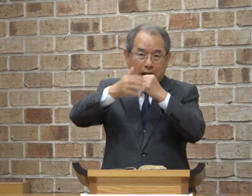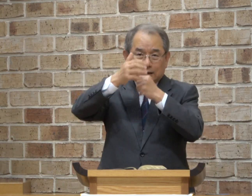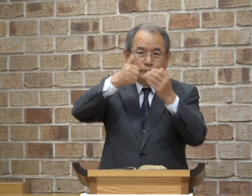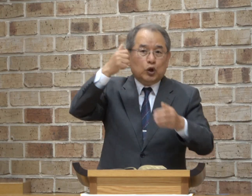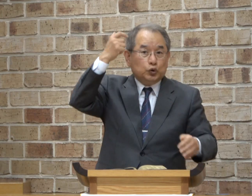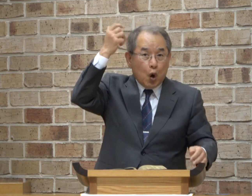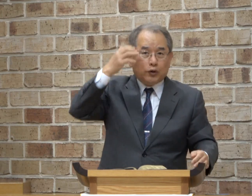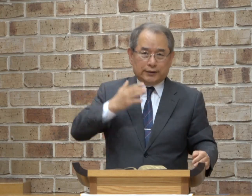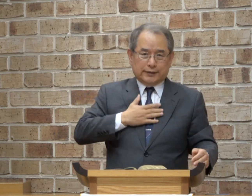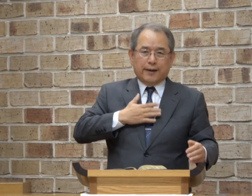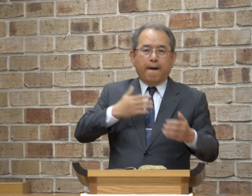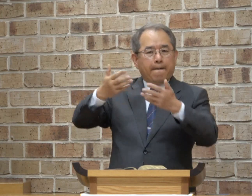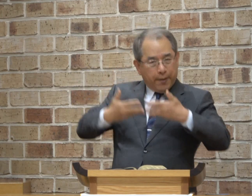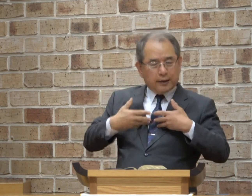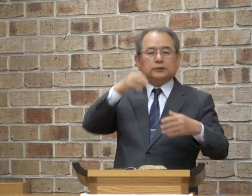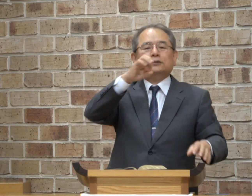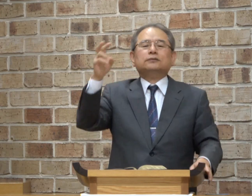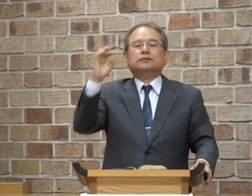성령은 하나님의 영입니다.